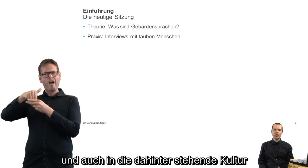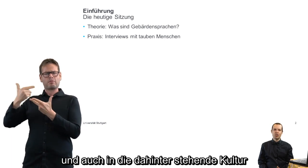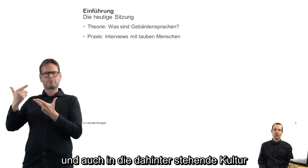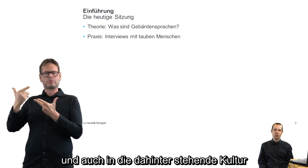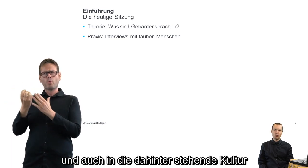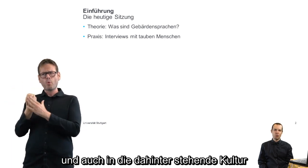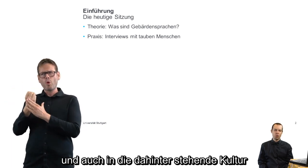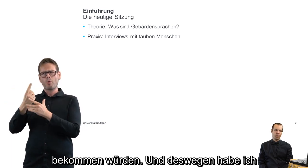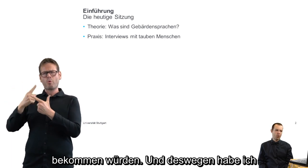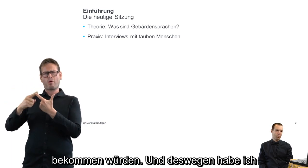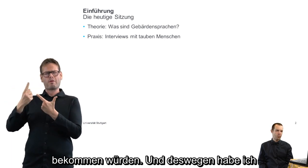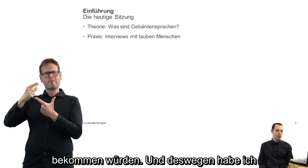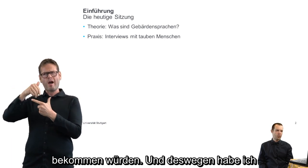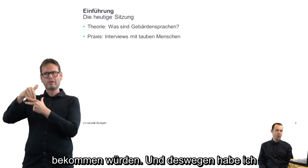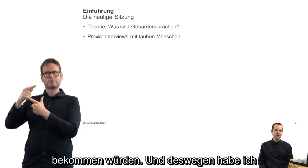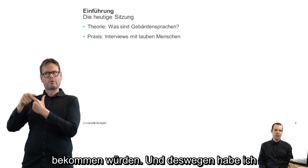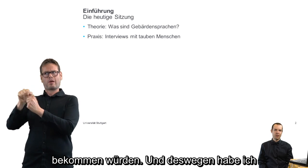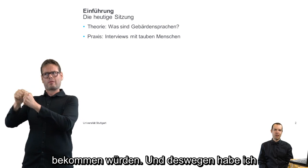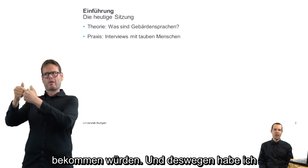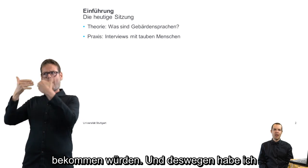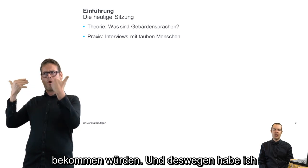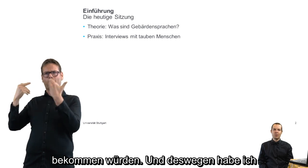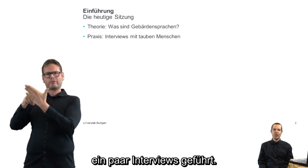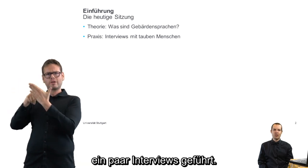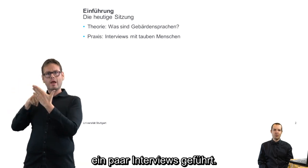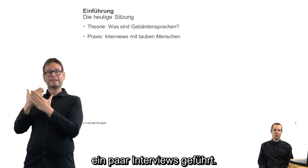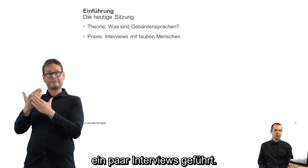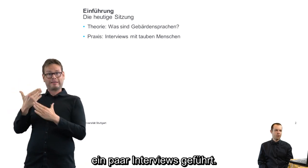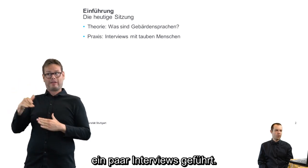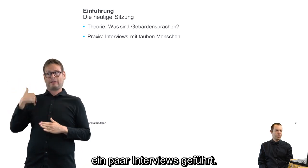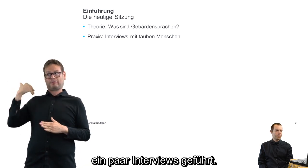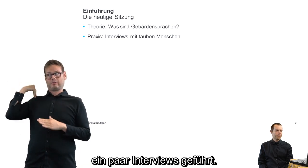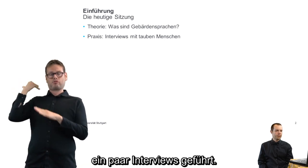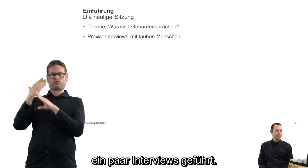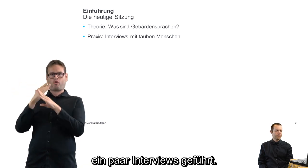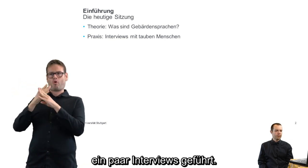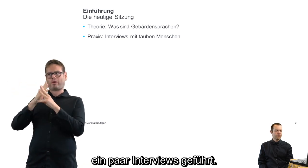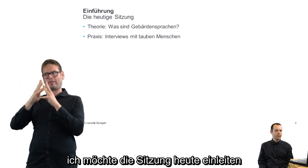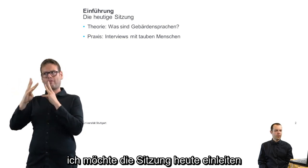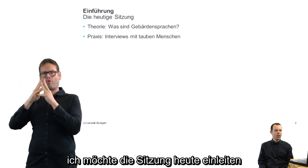in die dahinterstehende Kultur bekommen würden. Ich habe deswegen ein paar Interviews geführt.